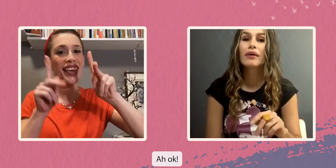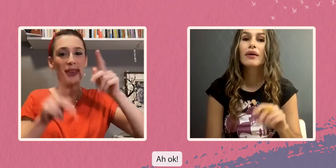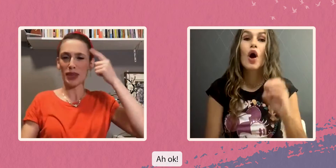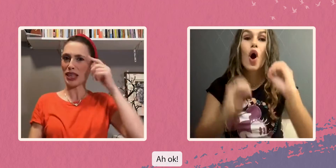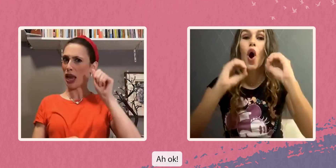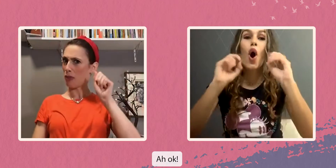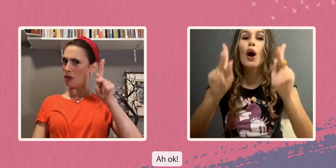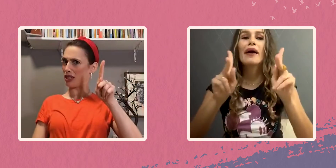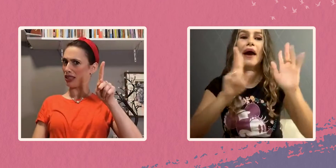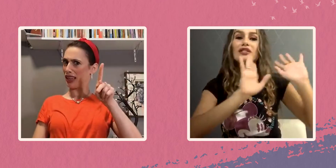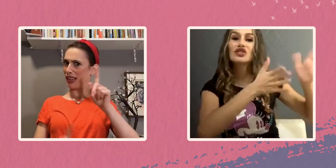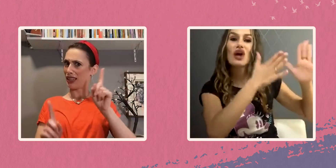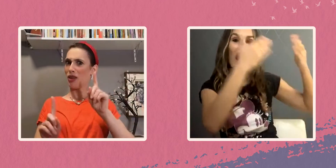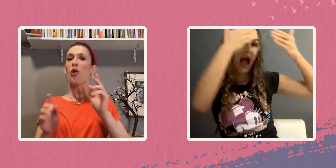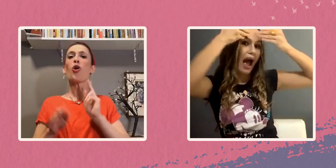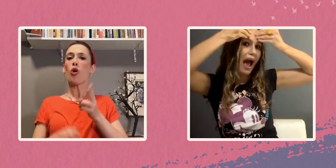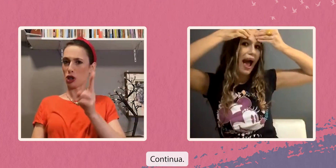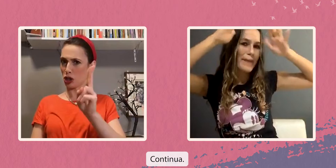Ok. Pensei,